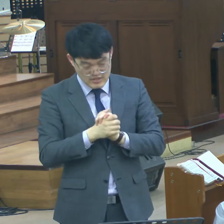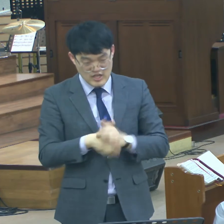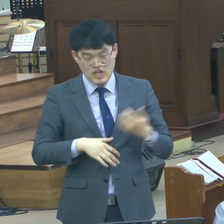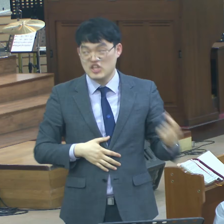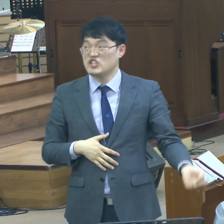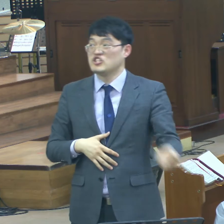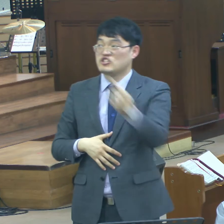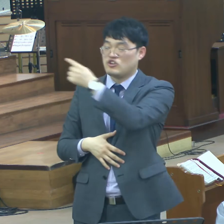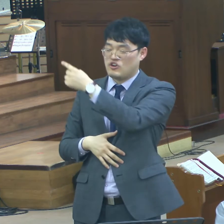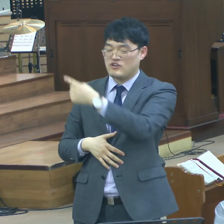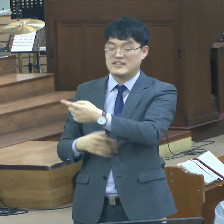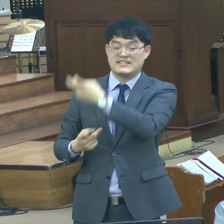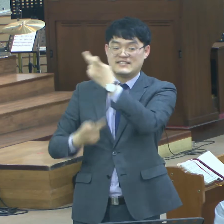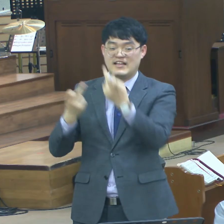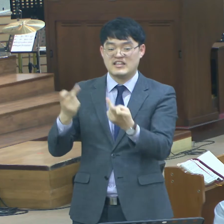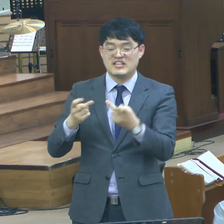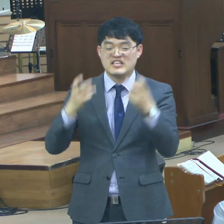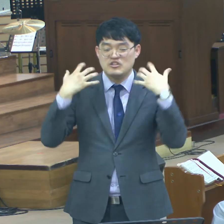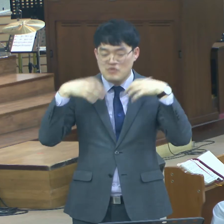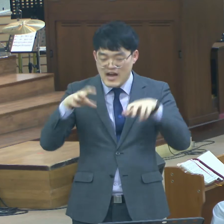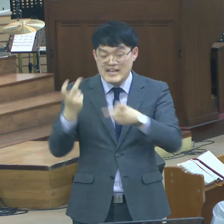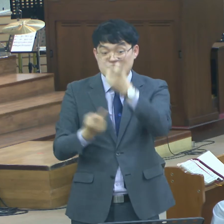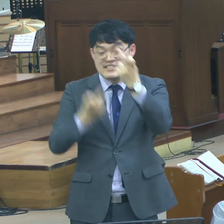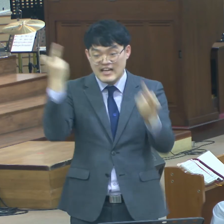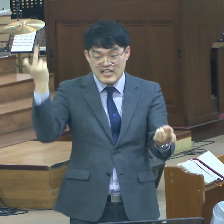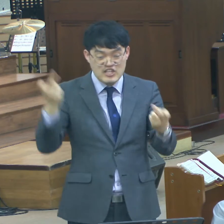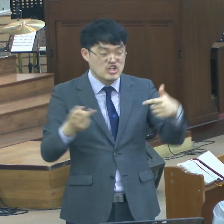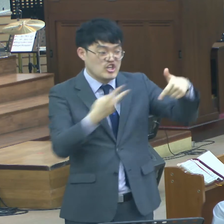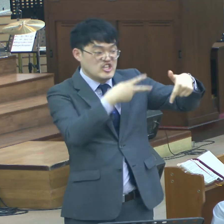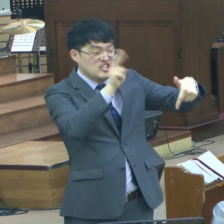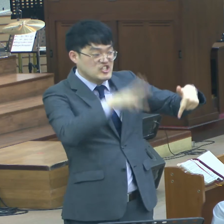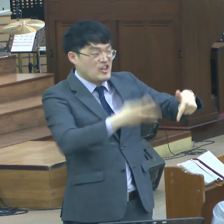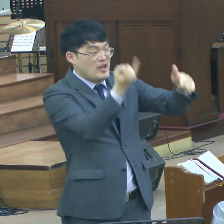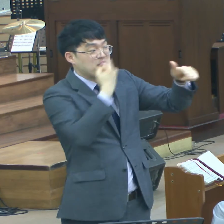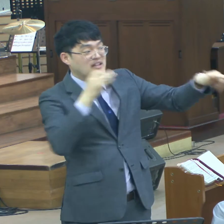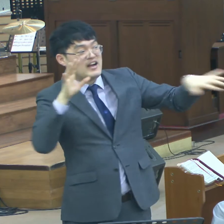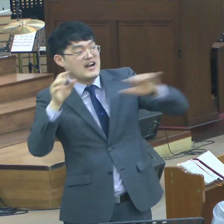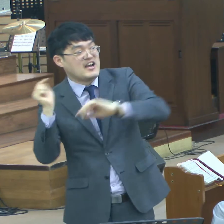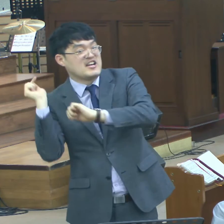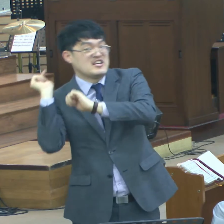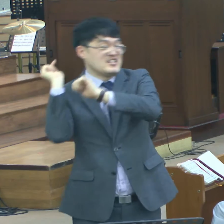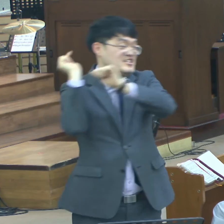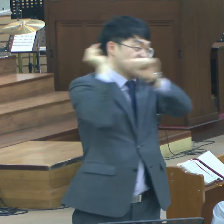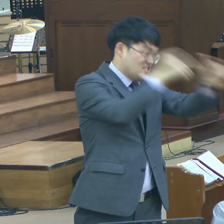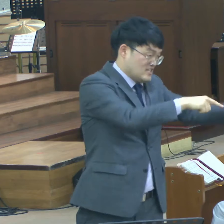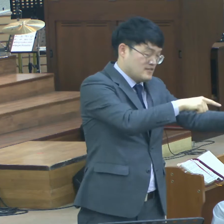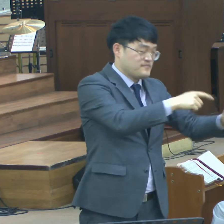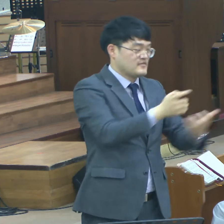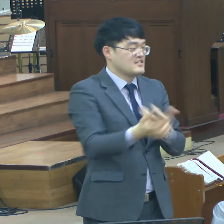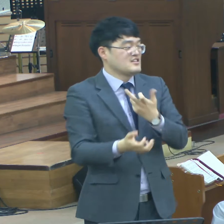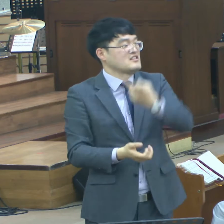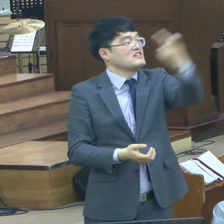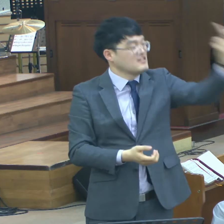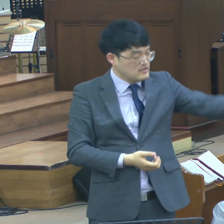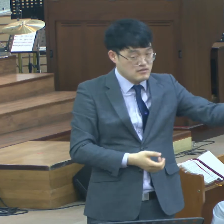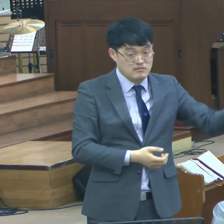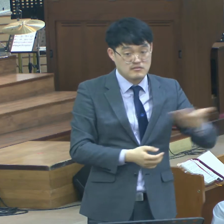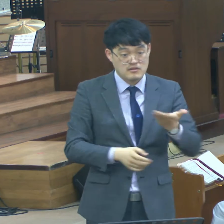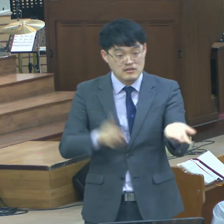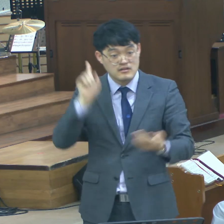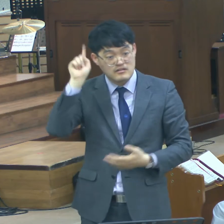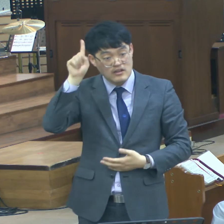인천 앞바다에 던져지도록. 그리고 아무도 의심을 안 했어요. 아침이 됐어요. 북악산이 사라졌을까요? 그대로